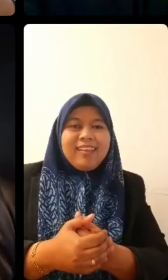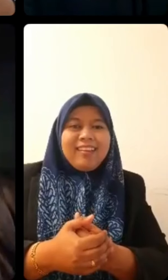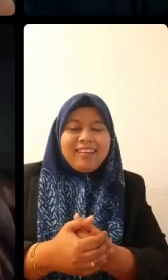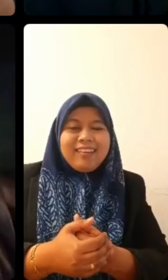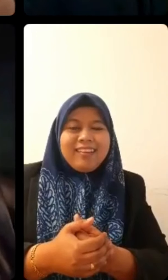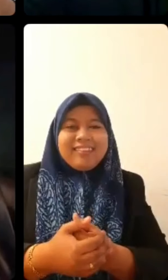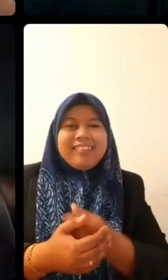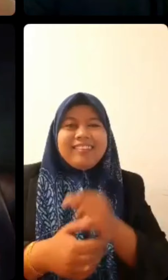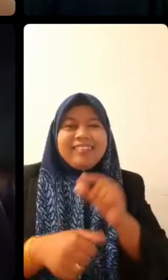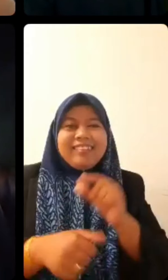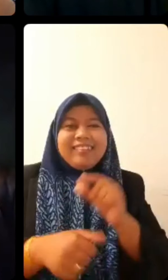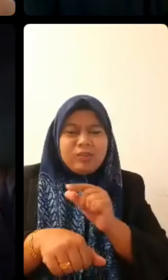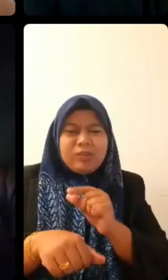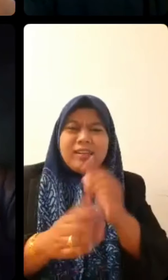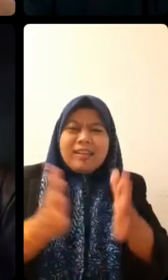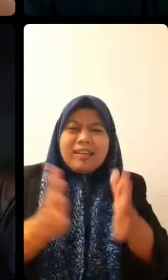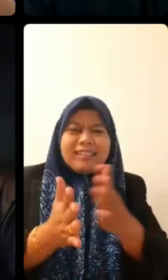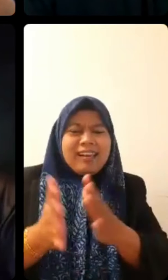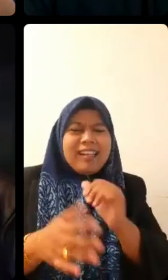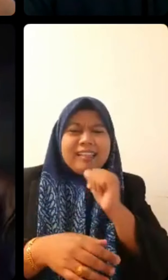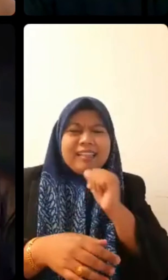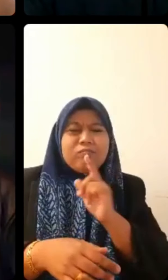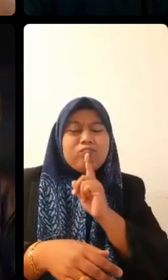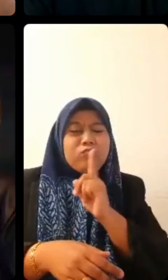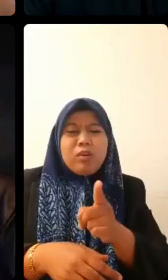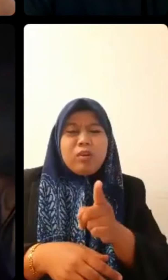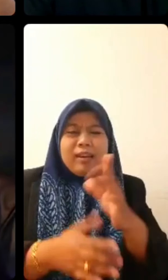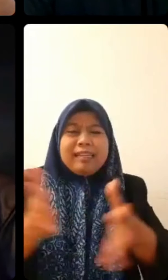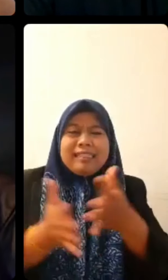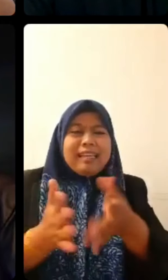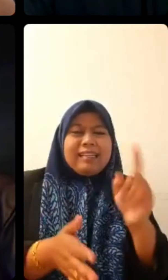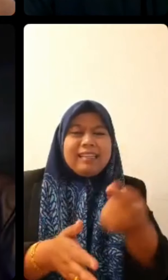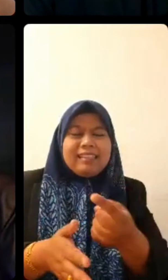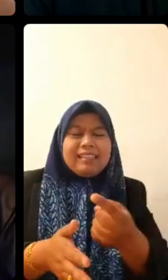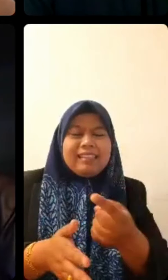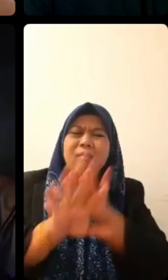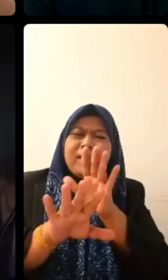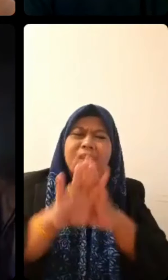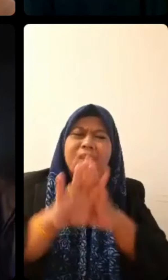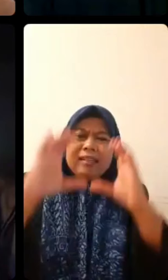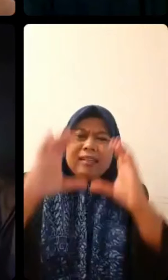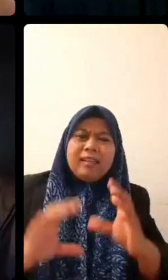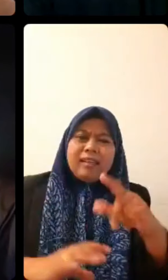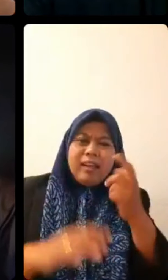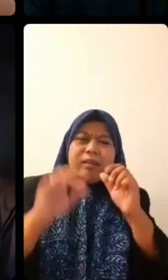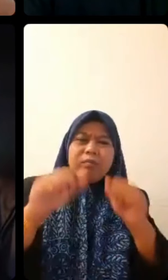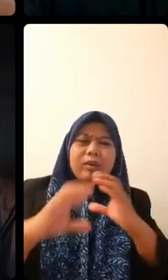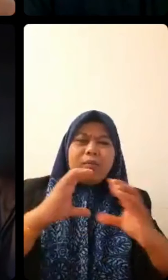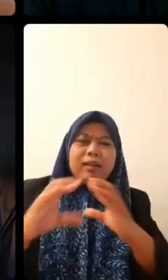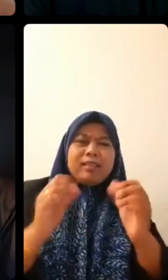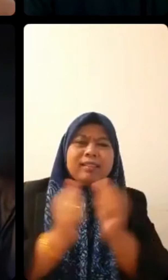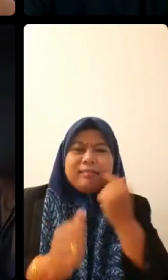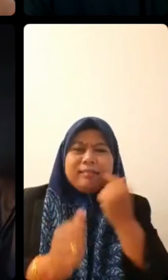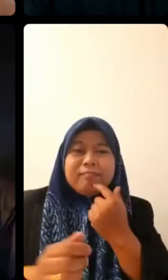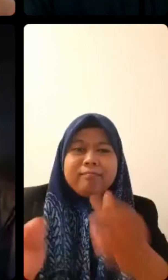tu. Tak semestinya. Gunalah saja apa-apa pengantaraan sebagai komunikasi kepada, nak berkomunikasi dengan